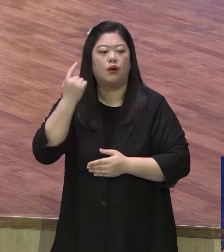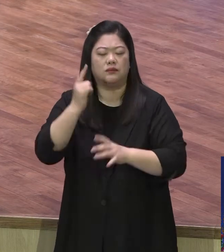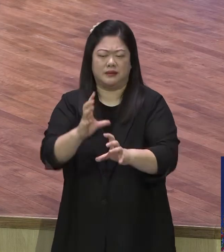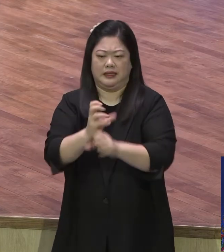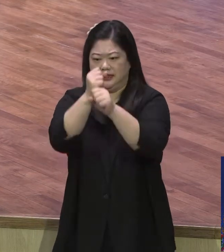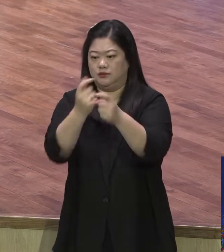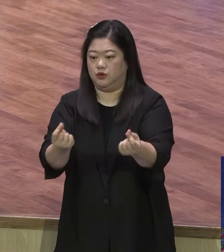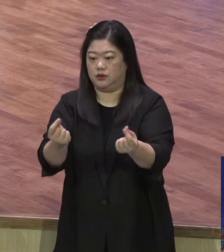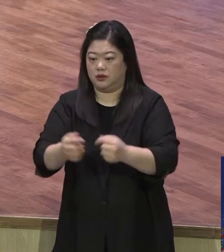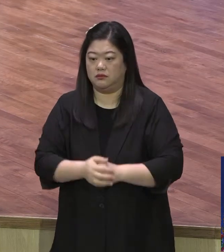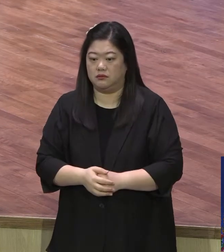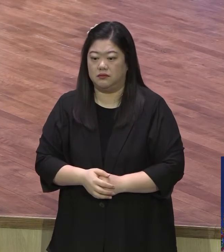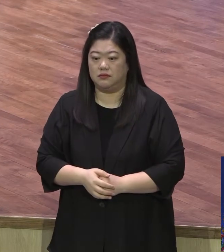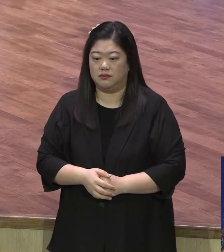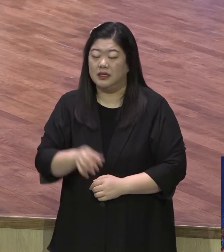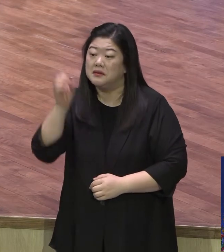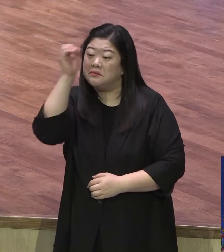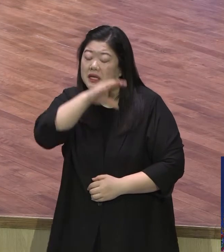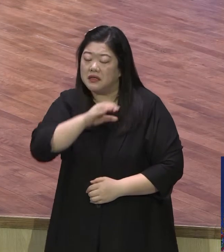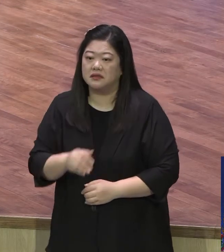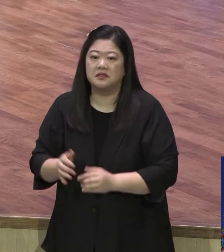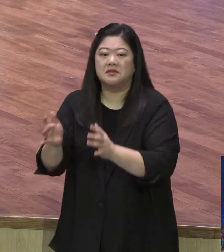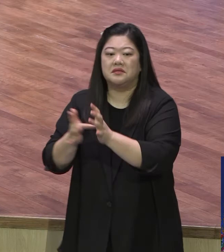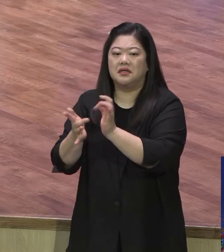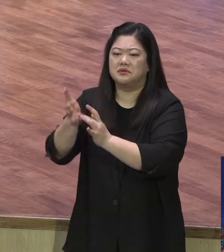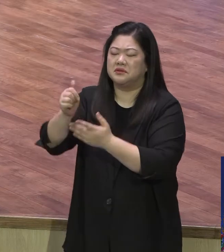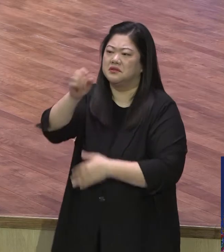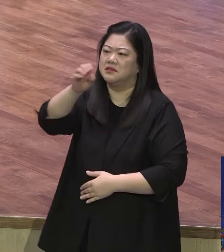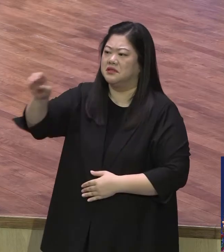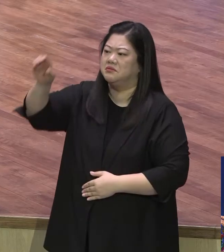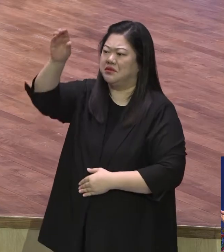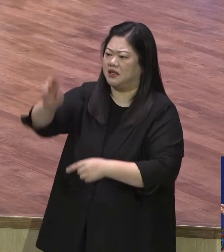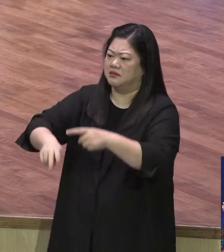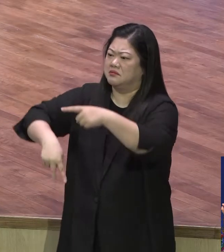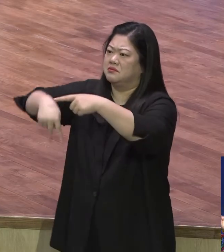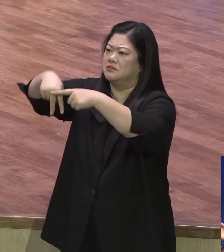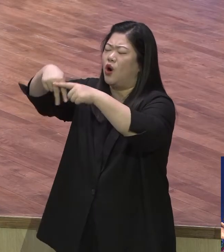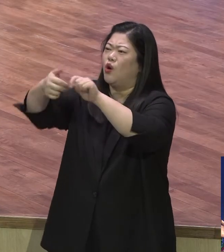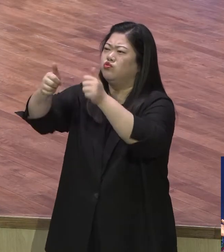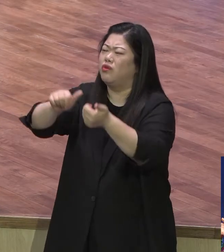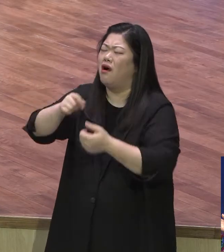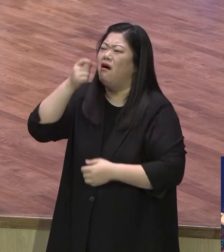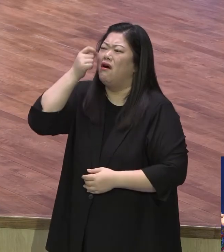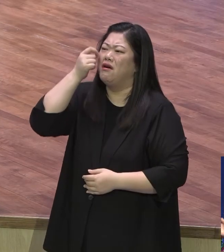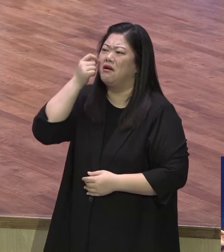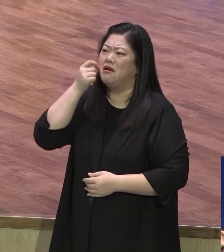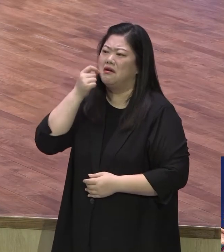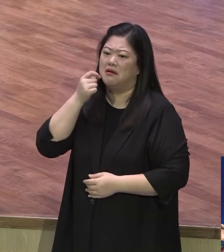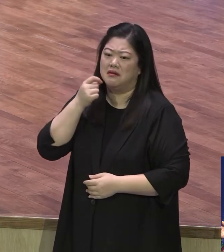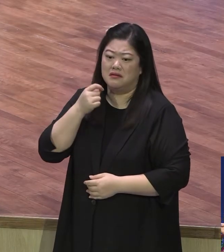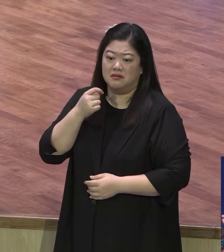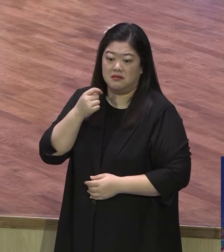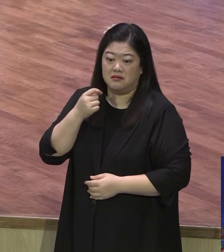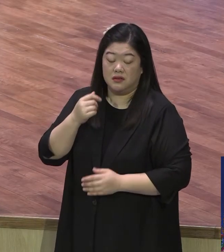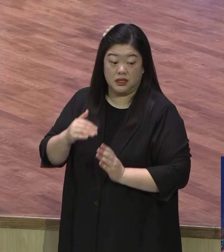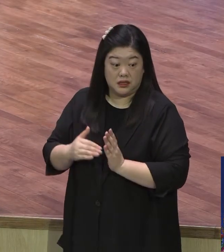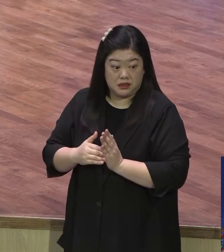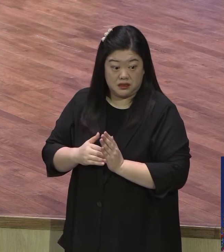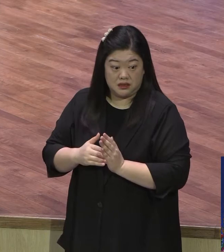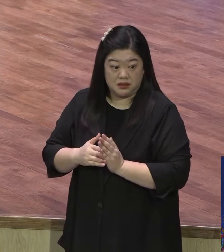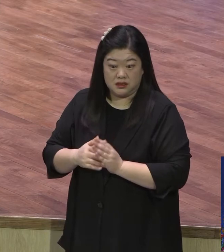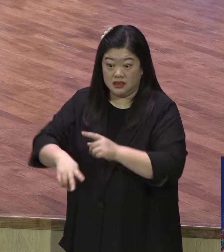단순히 십자가 지수는 끝났다 십자가 지고 우리 절에 다 죽었다 십자가 지고 죽었다 그리고 죄